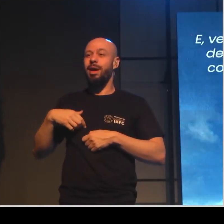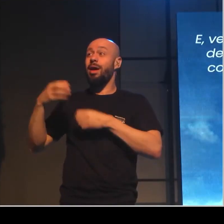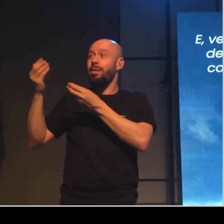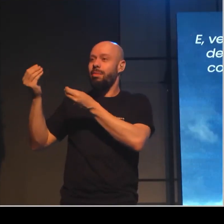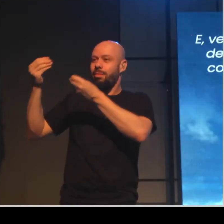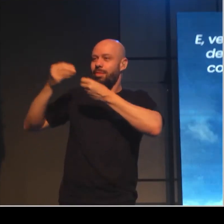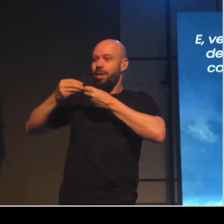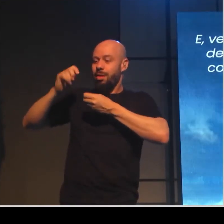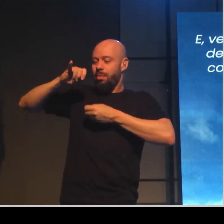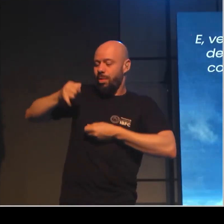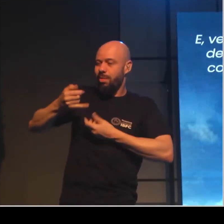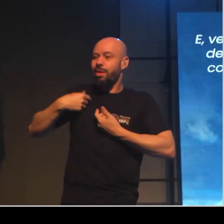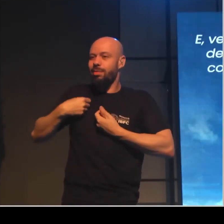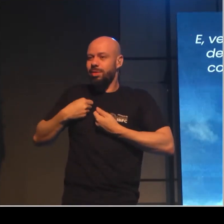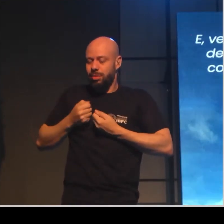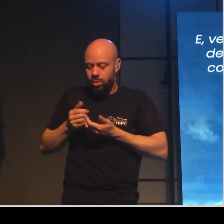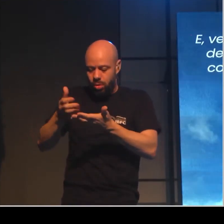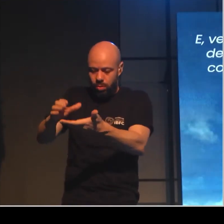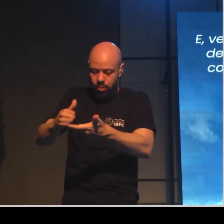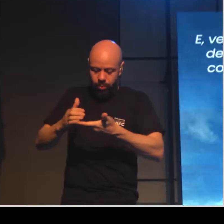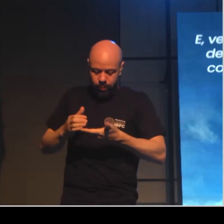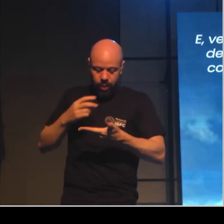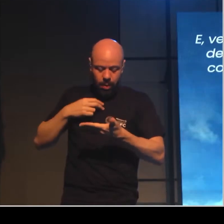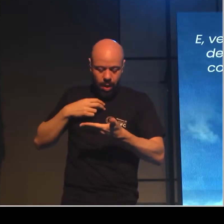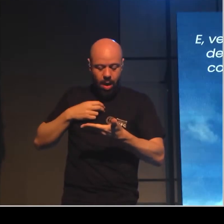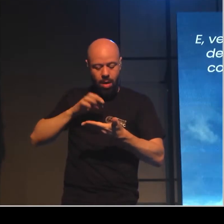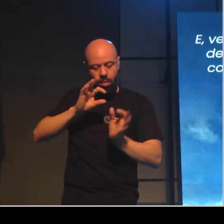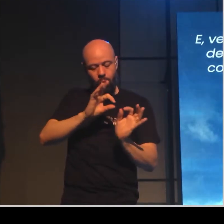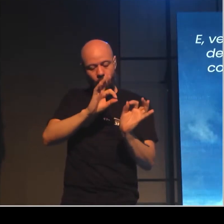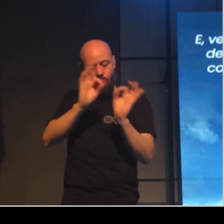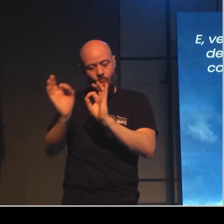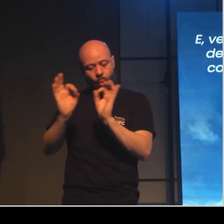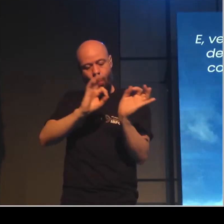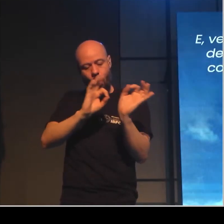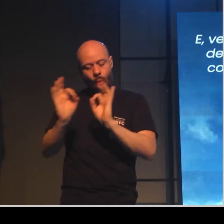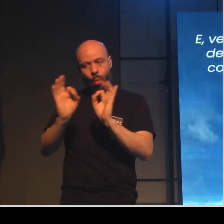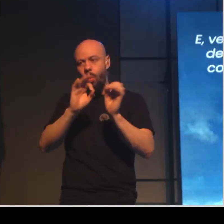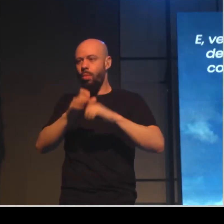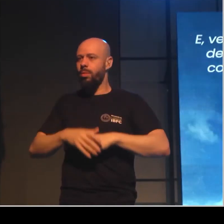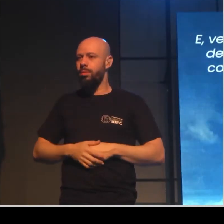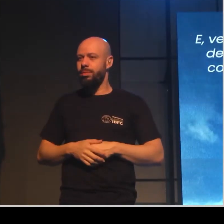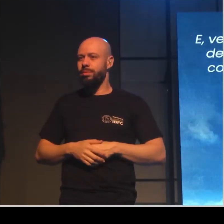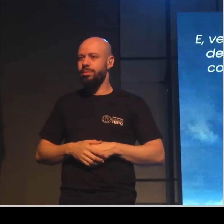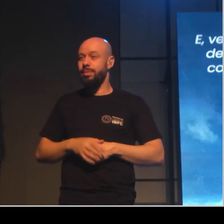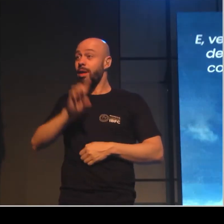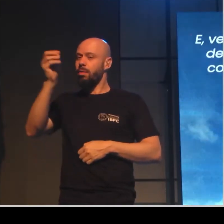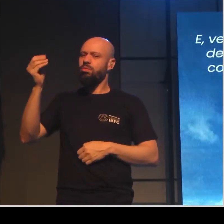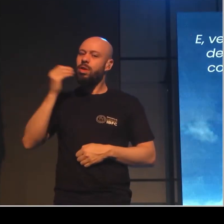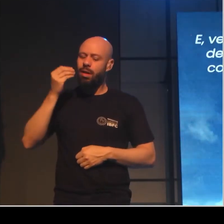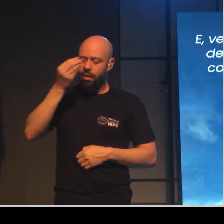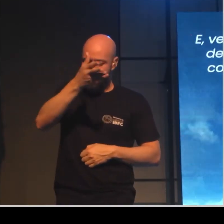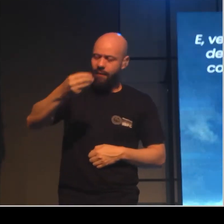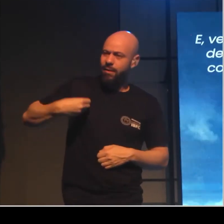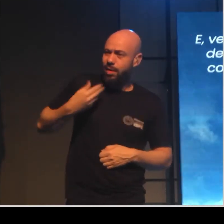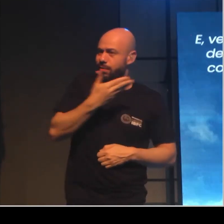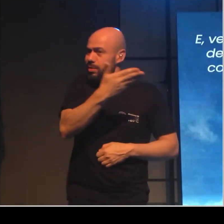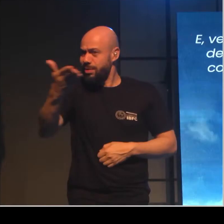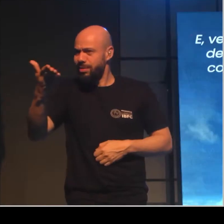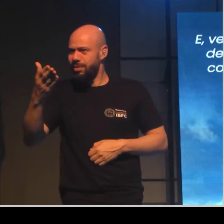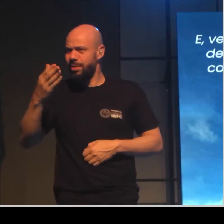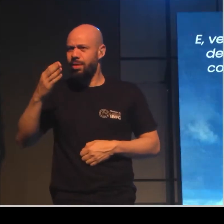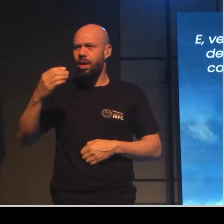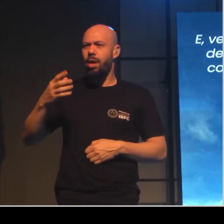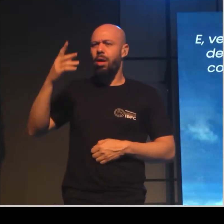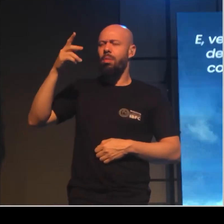Deus. Saiba, reconheça que você vai ser testado para ver se você quer, se você vai seguir o plano de Deus ou